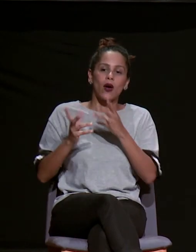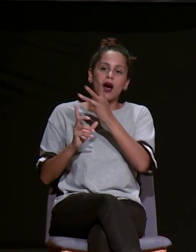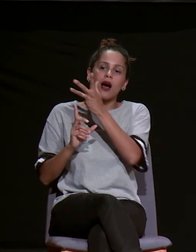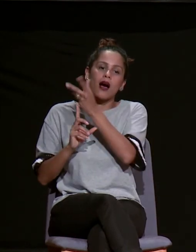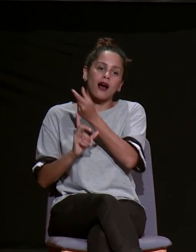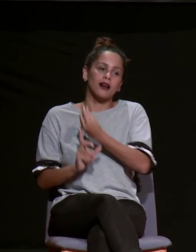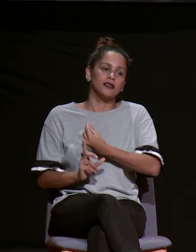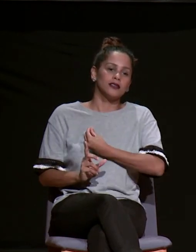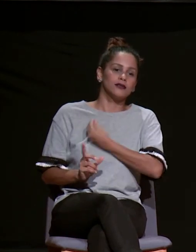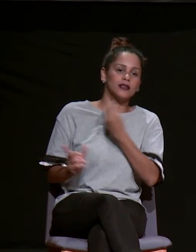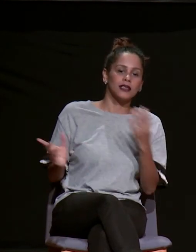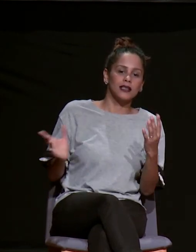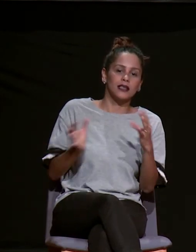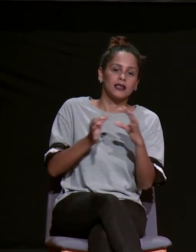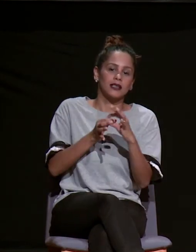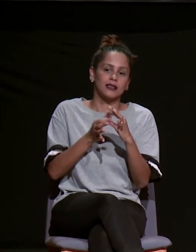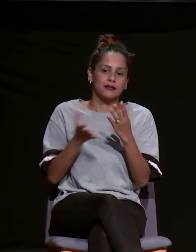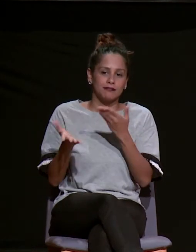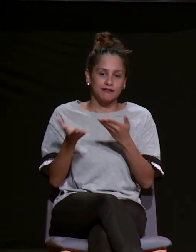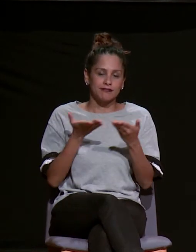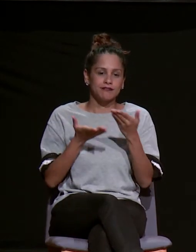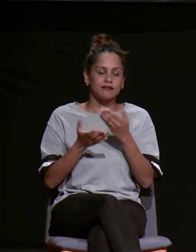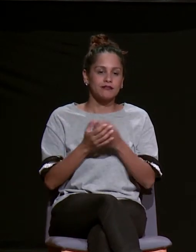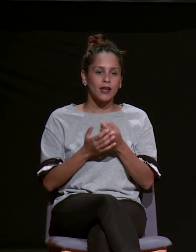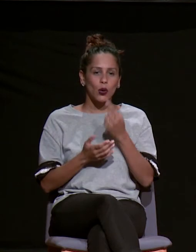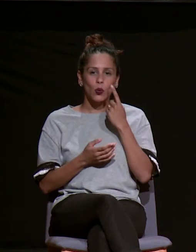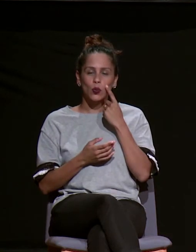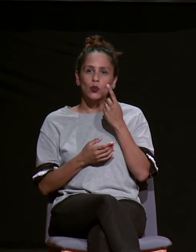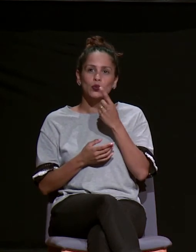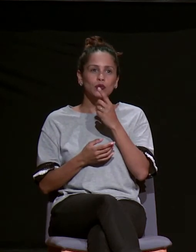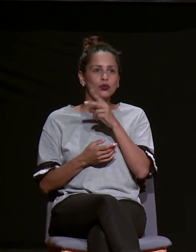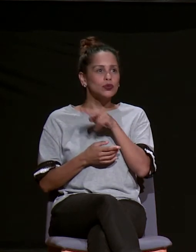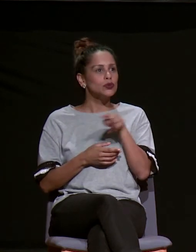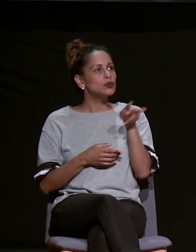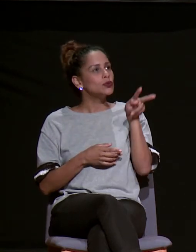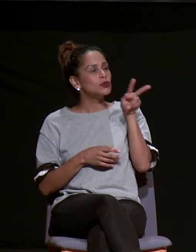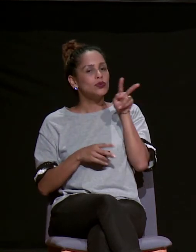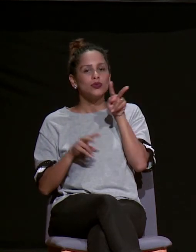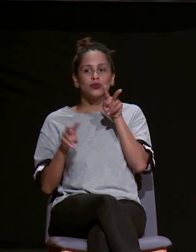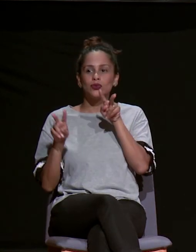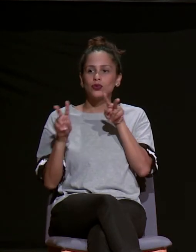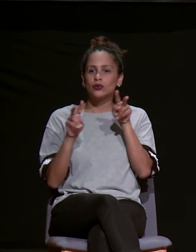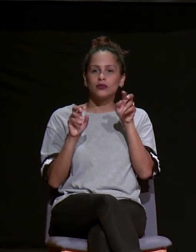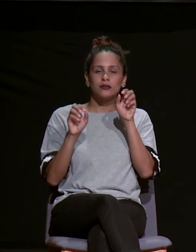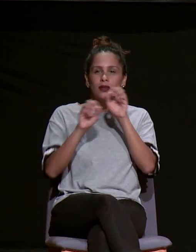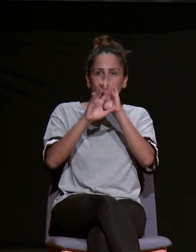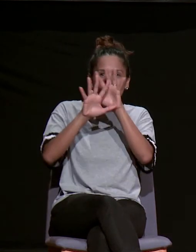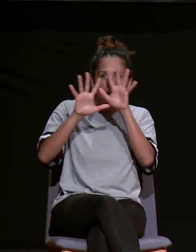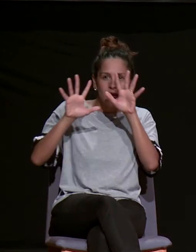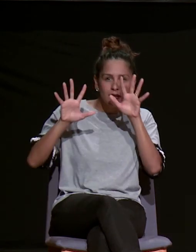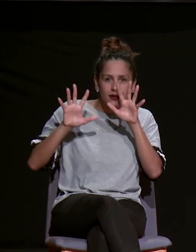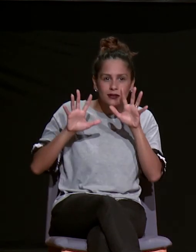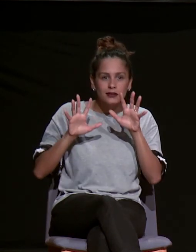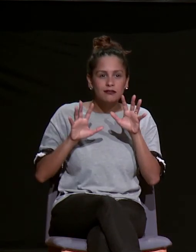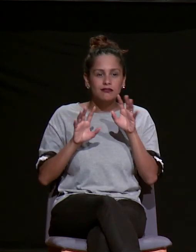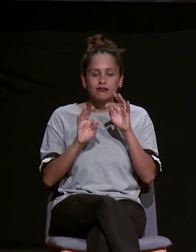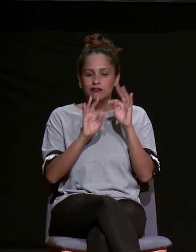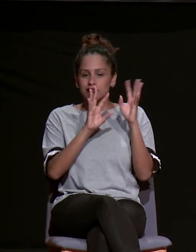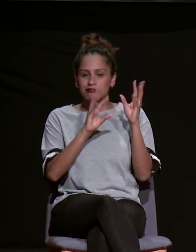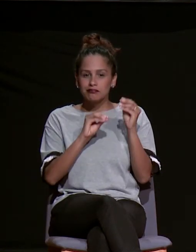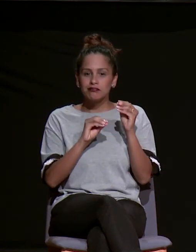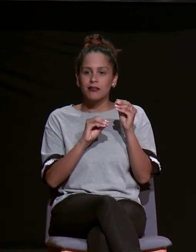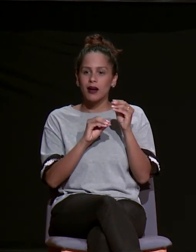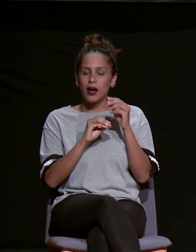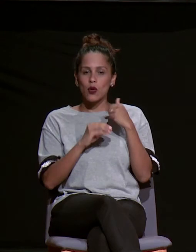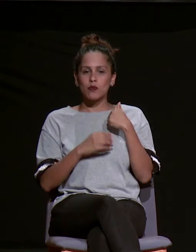estava observando as pinturas, os cavaletes da Lina, toda essa transparência, e fiquei pensando, bom,